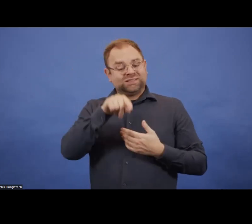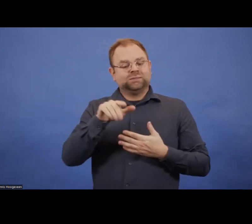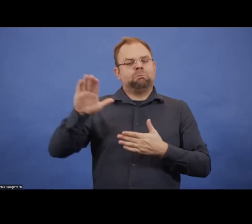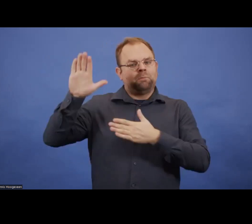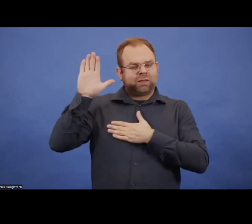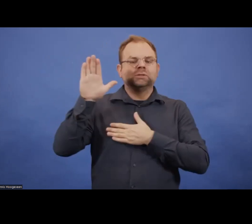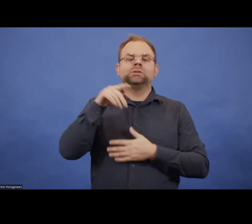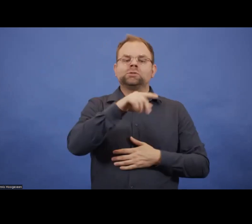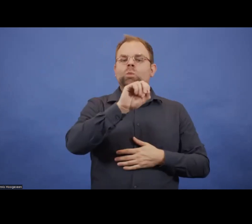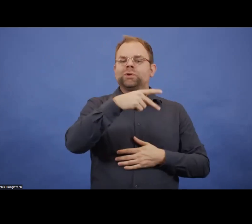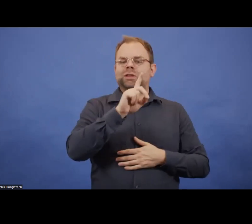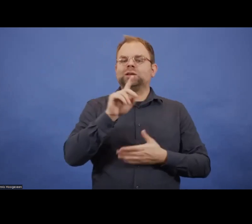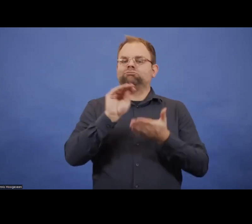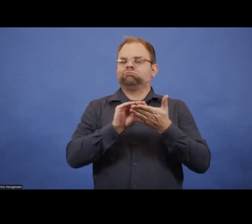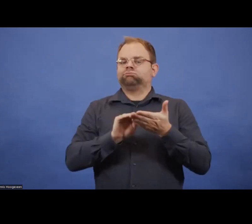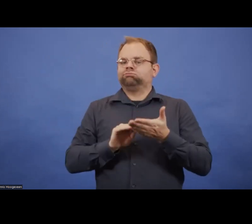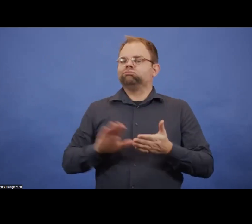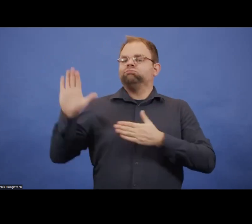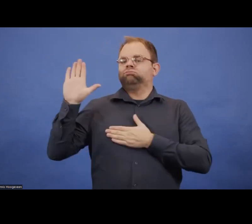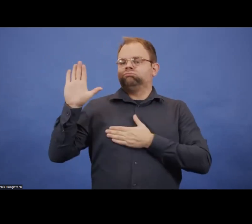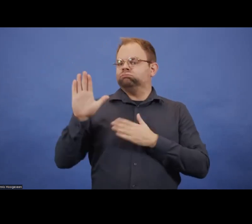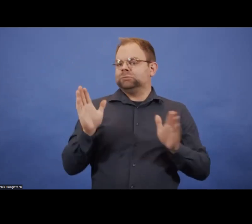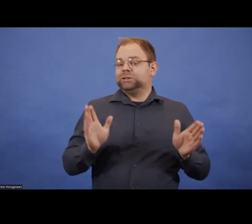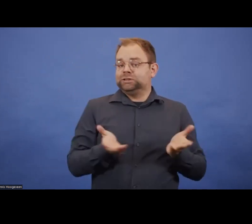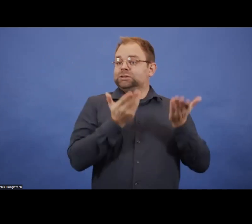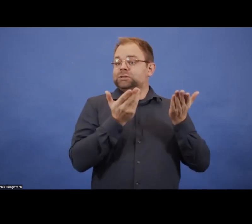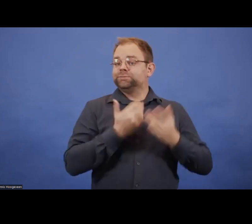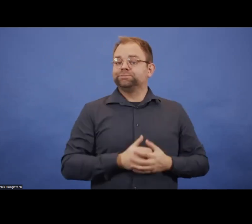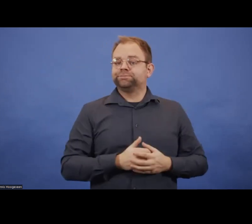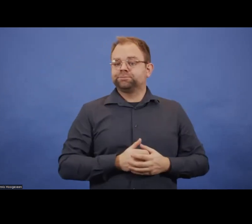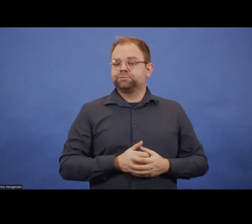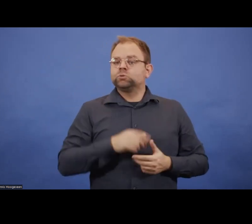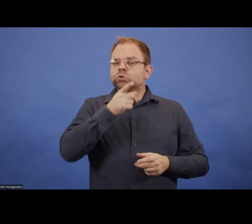estamos abocando para trabajar.